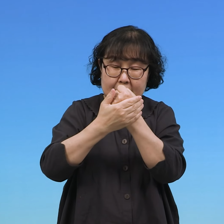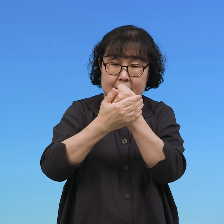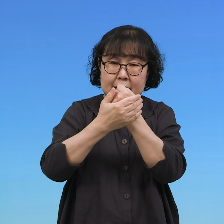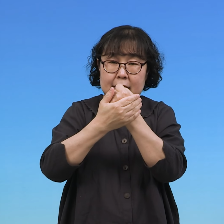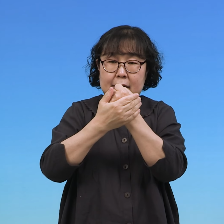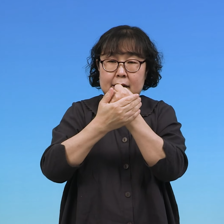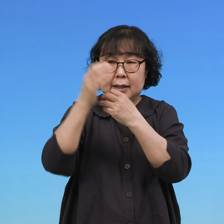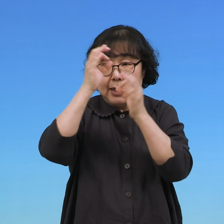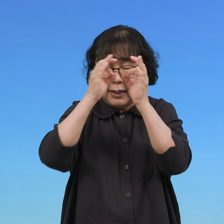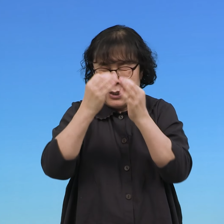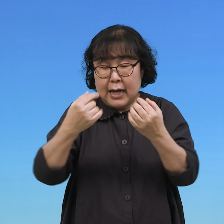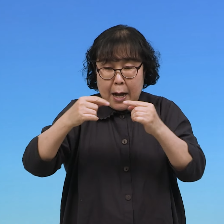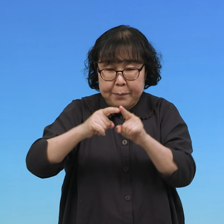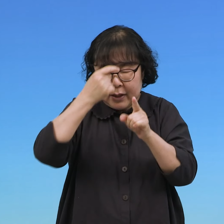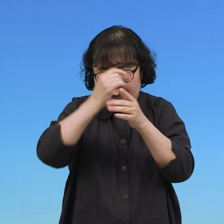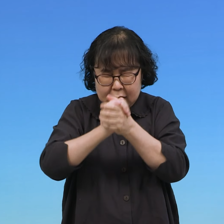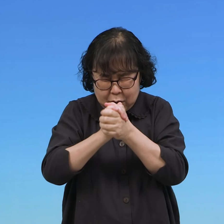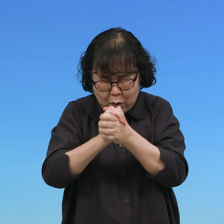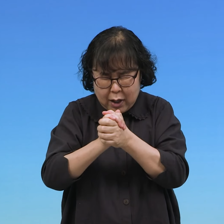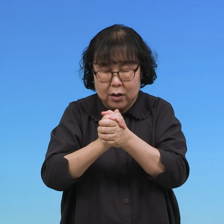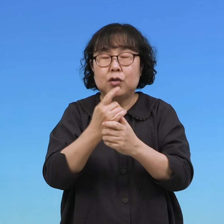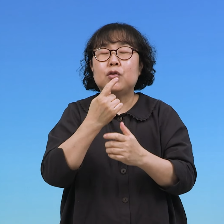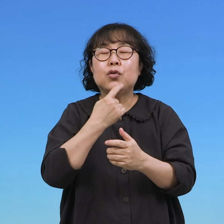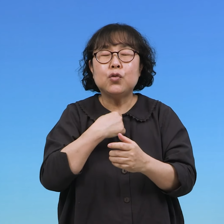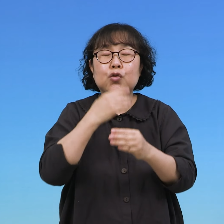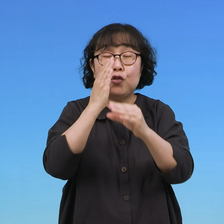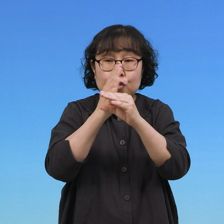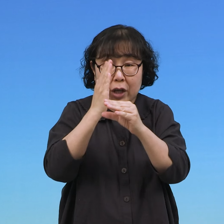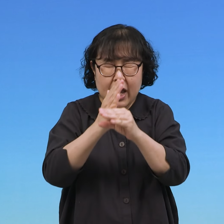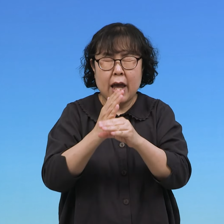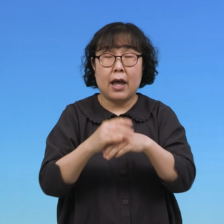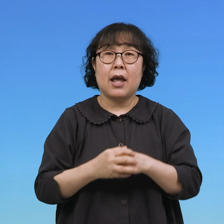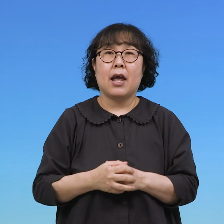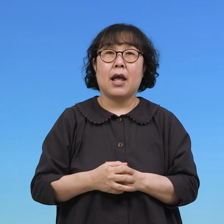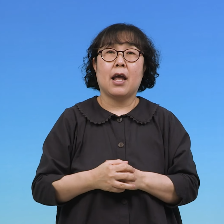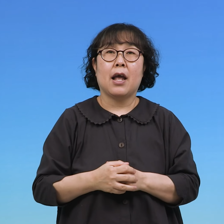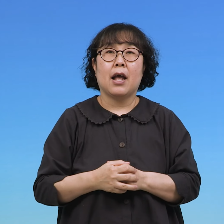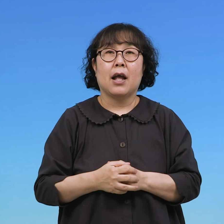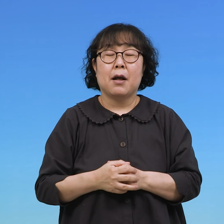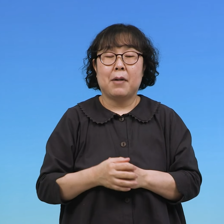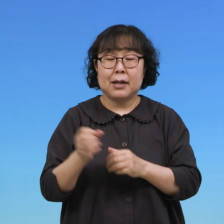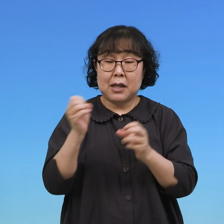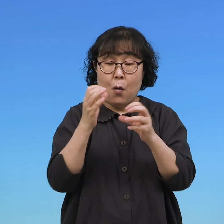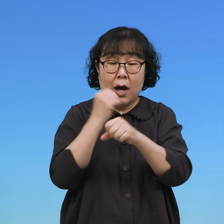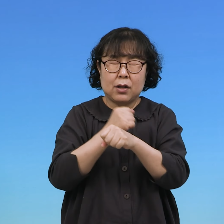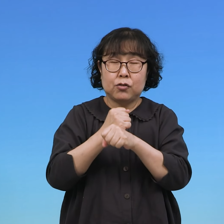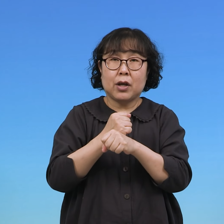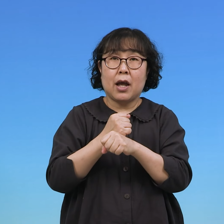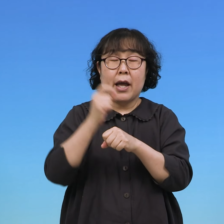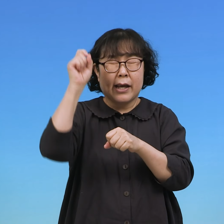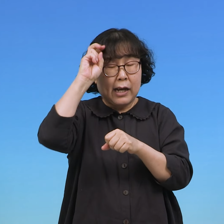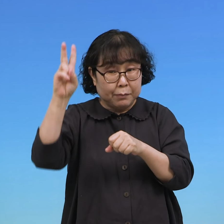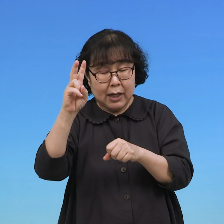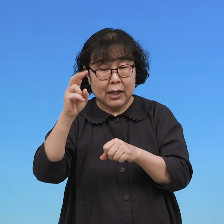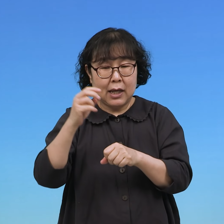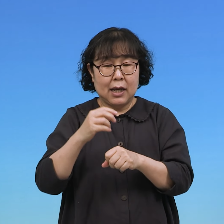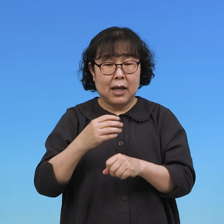같이 우리가 기도하자 그러고 이런 대화를 나누다가 제 아들 보고 한 얘기예요. 이런 얘기 나누다가 갑자기